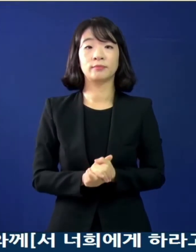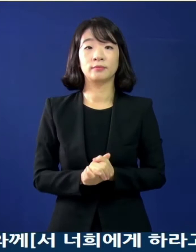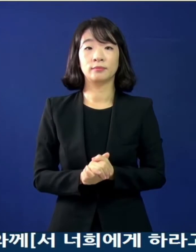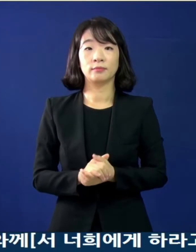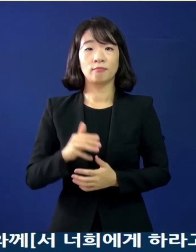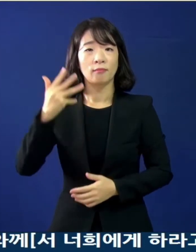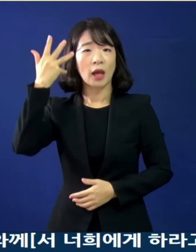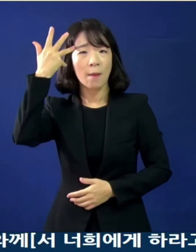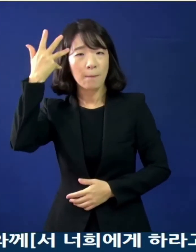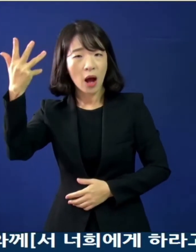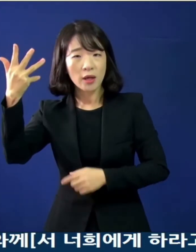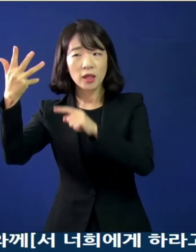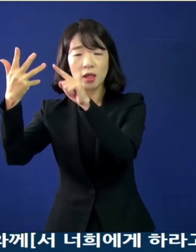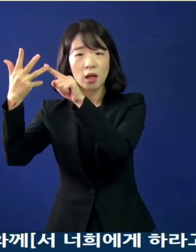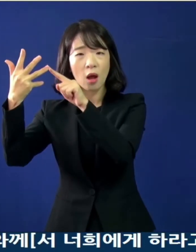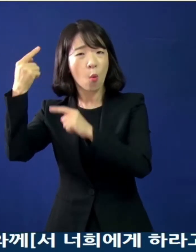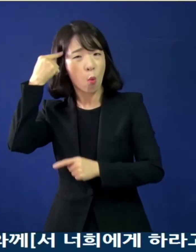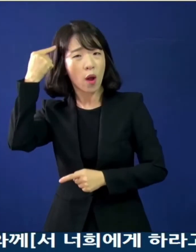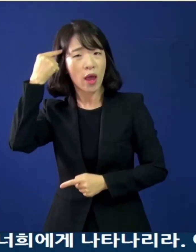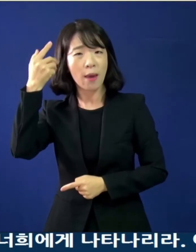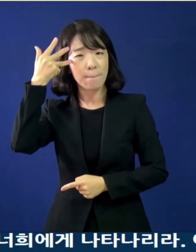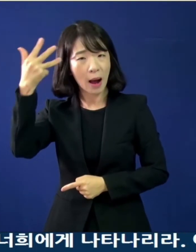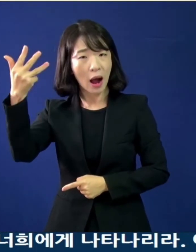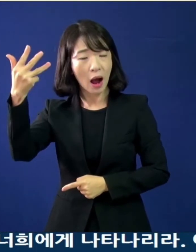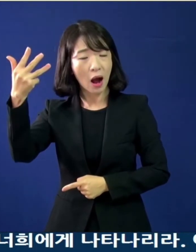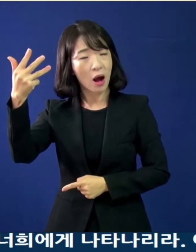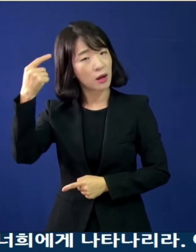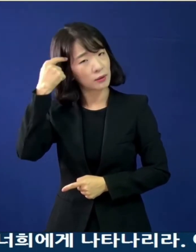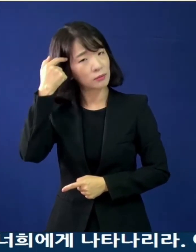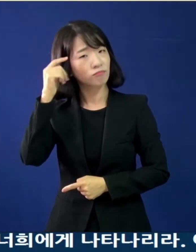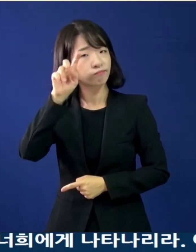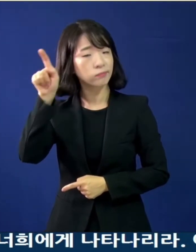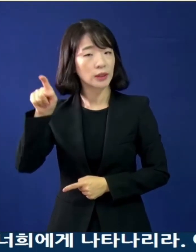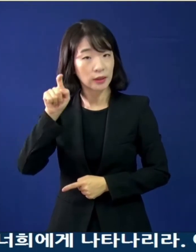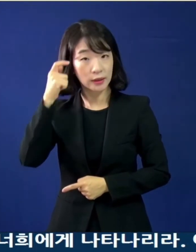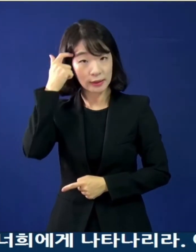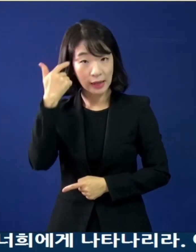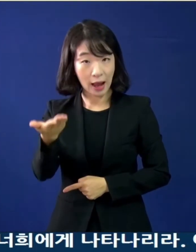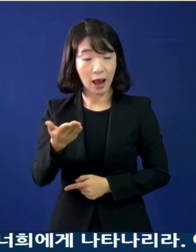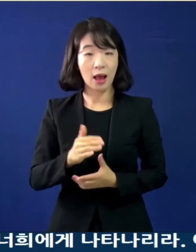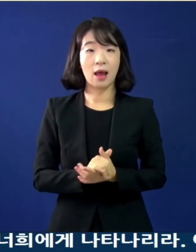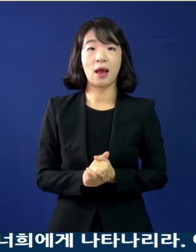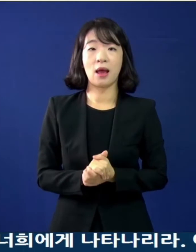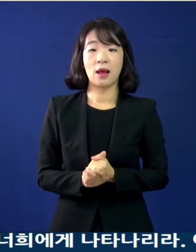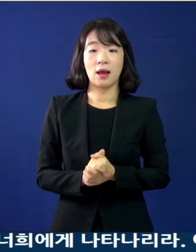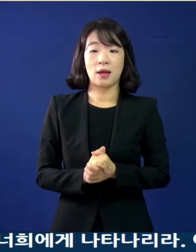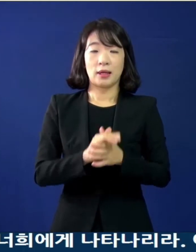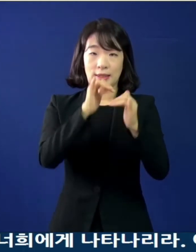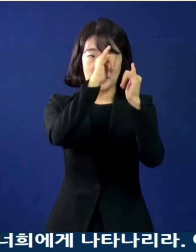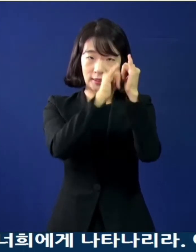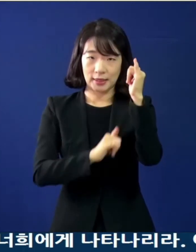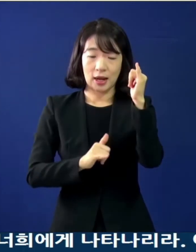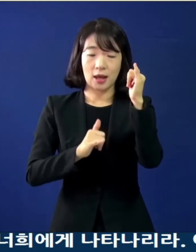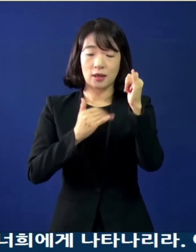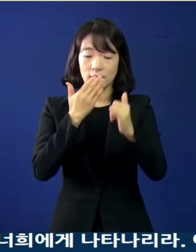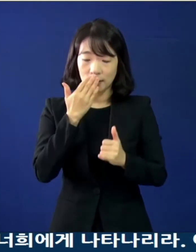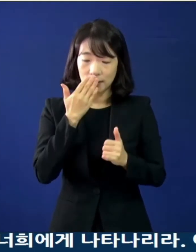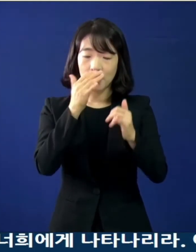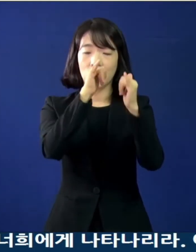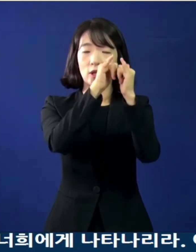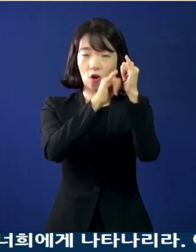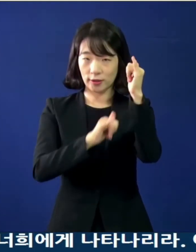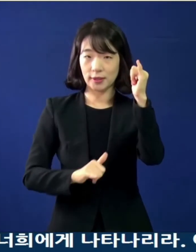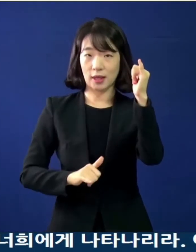8일째, 왜 8일째인가? 이것은 구약에서 나타나는 이스라엘의 역사에 아주 명백한 의미가 있습니다.